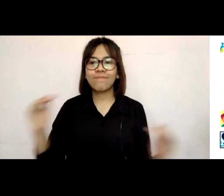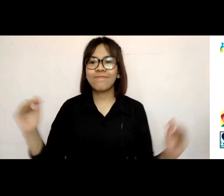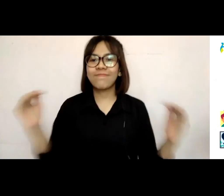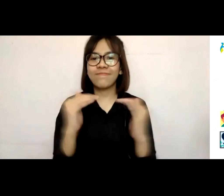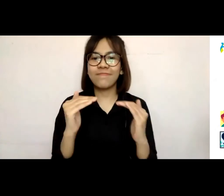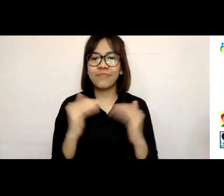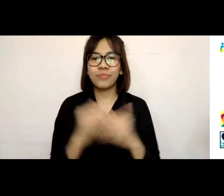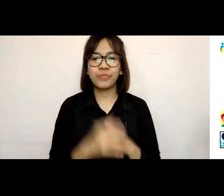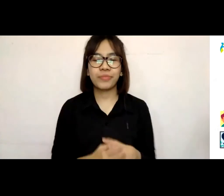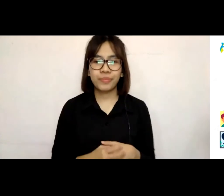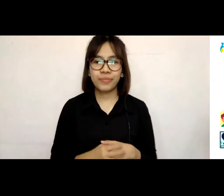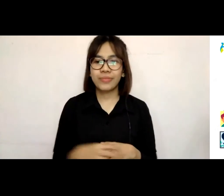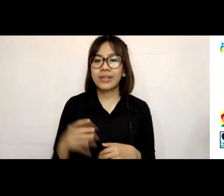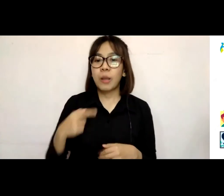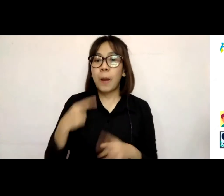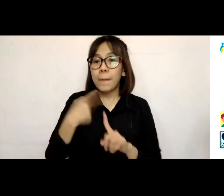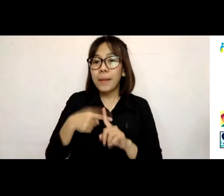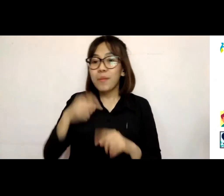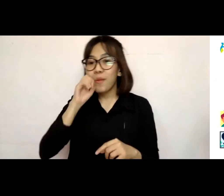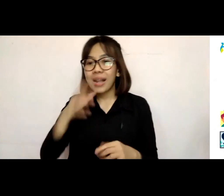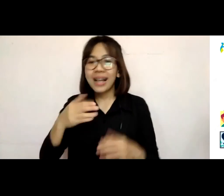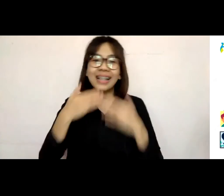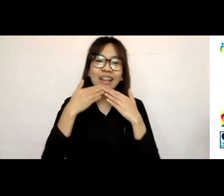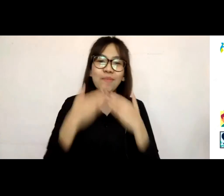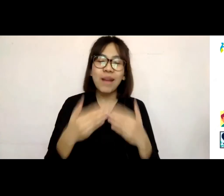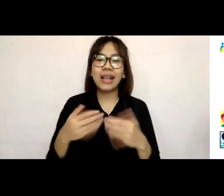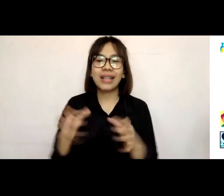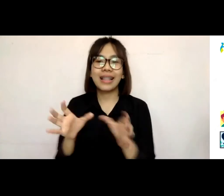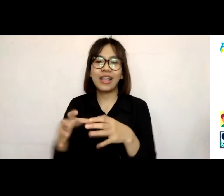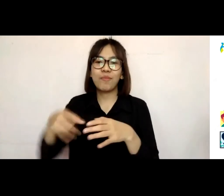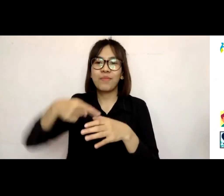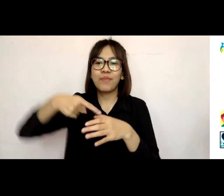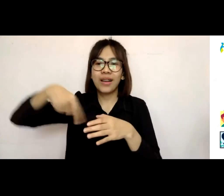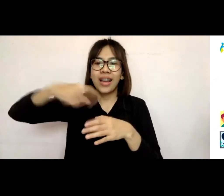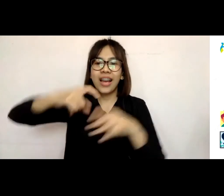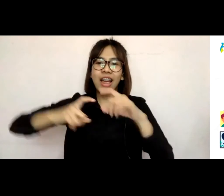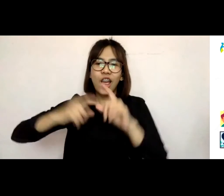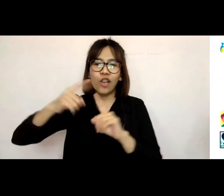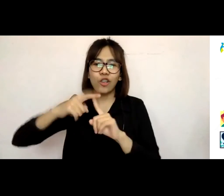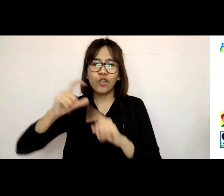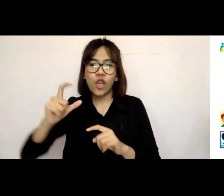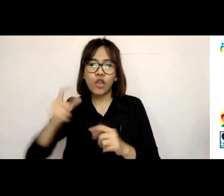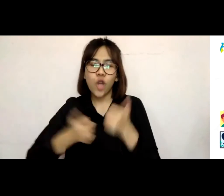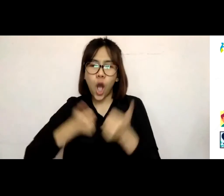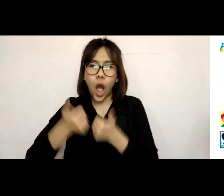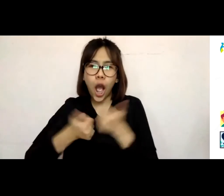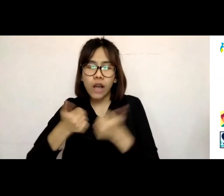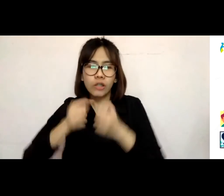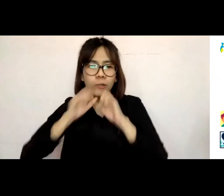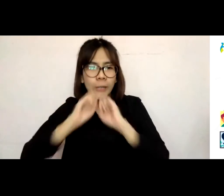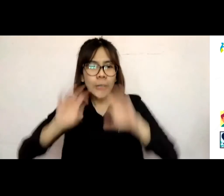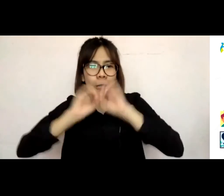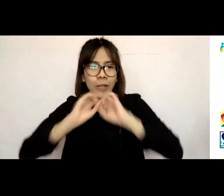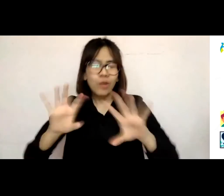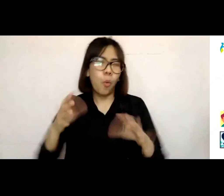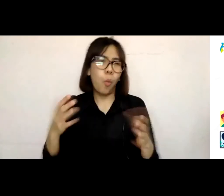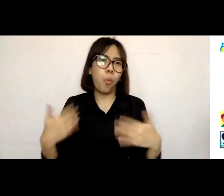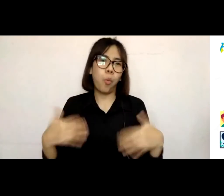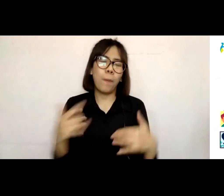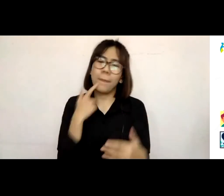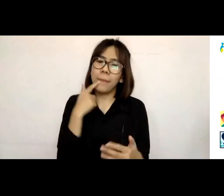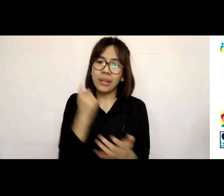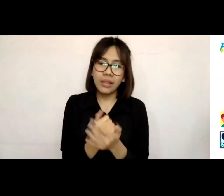tingkat satuan pendidikan PAUD ya, baik TK maupun kelompok bermain dan lain-lainnya, itu lebih